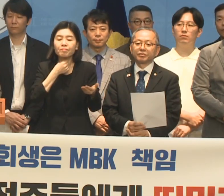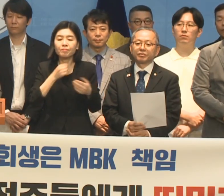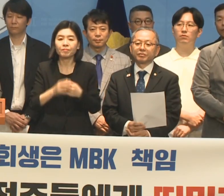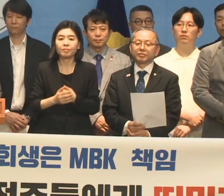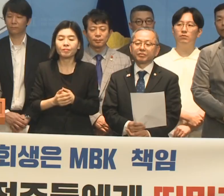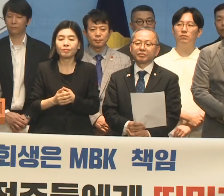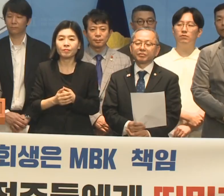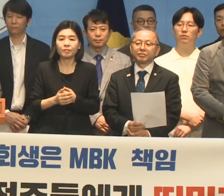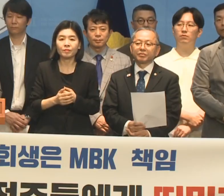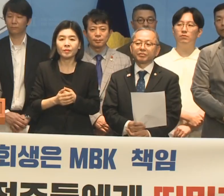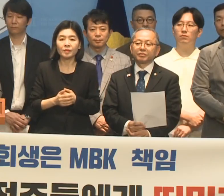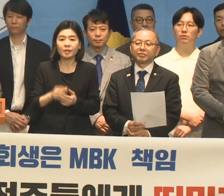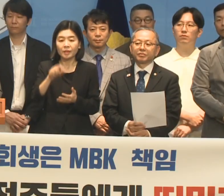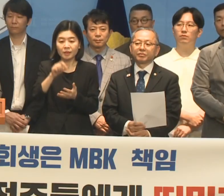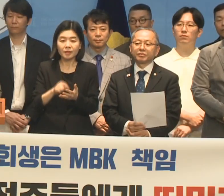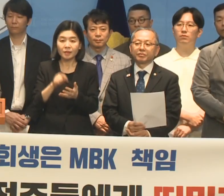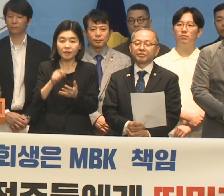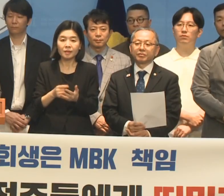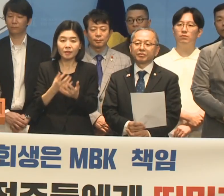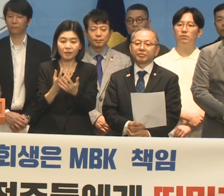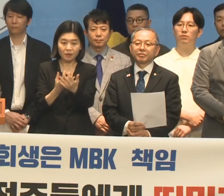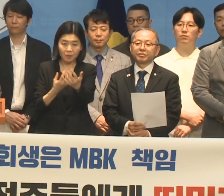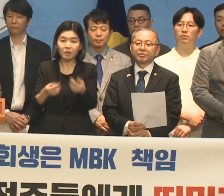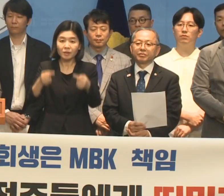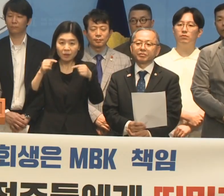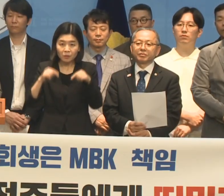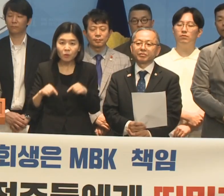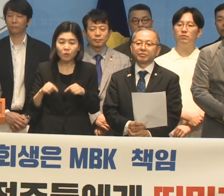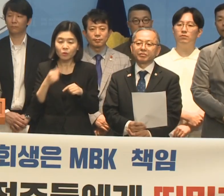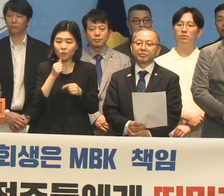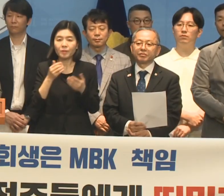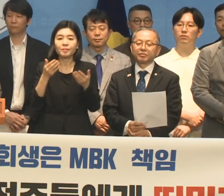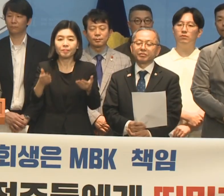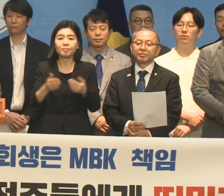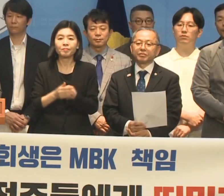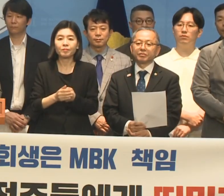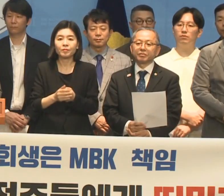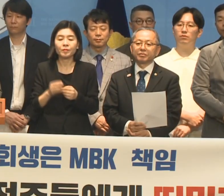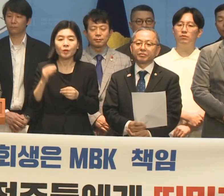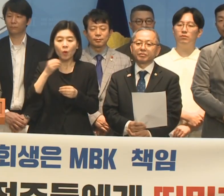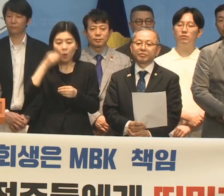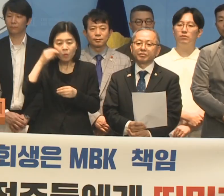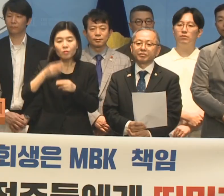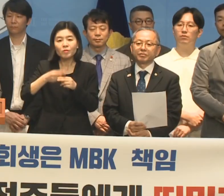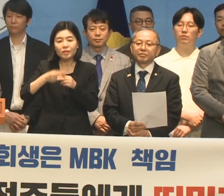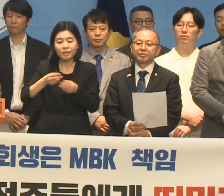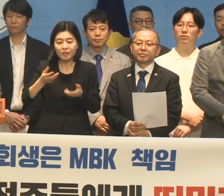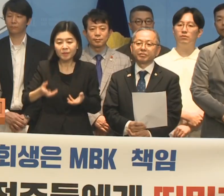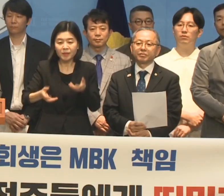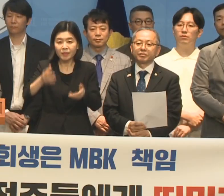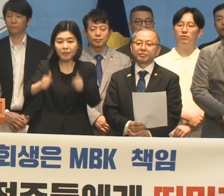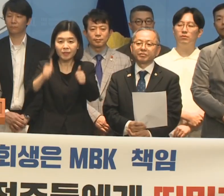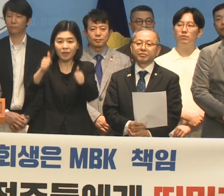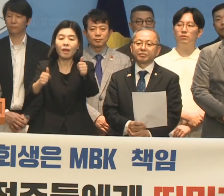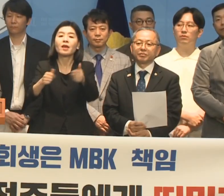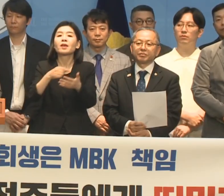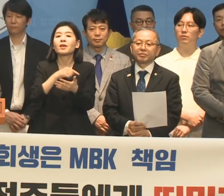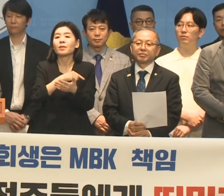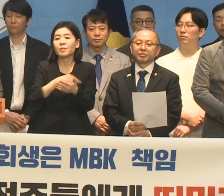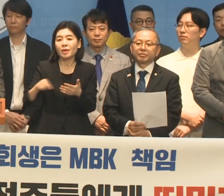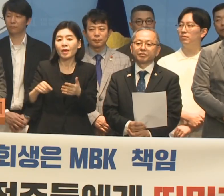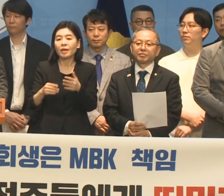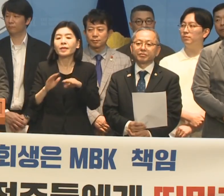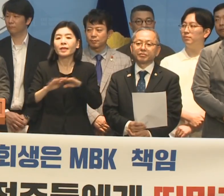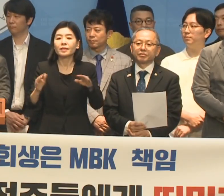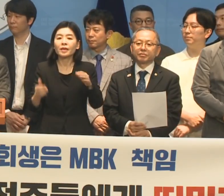우선 이 자리 기자회견에 참석하신 분들 소개해드리겠습니다. 홈플러스 입점 점주 피해 대책 협의 김병국 회장님